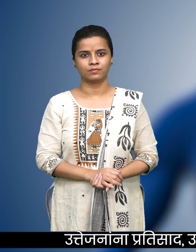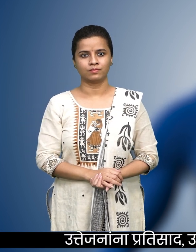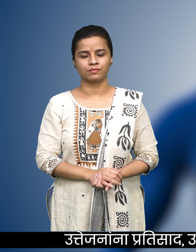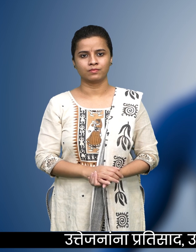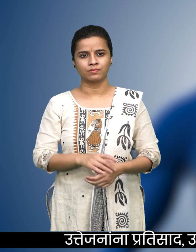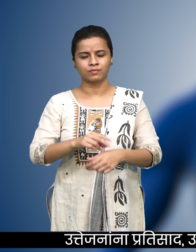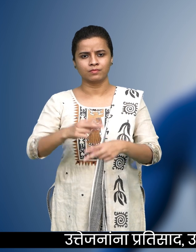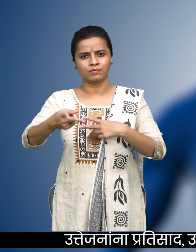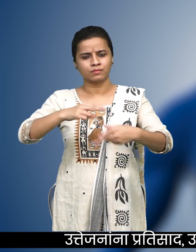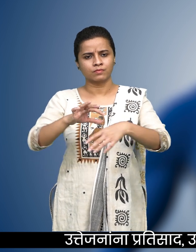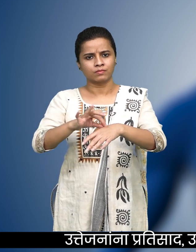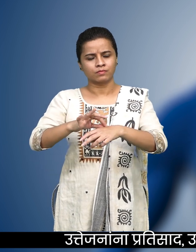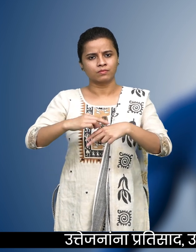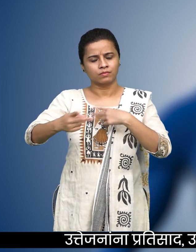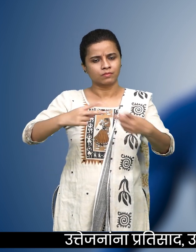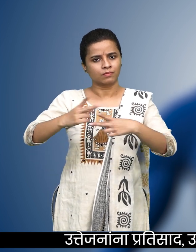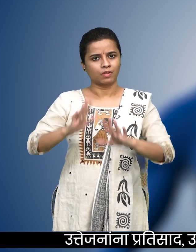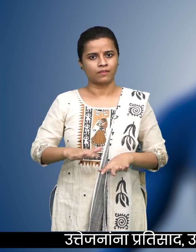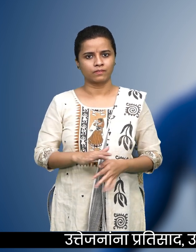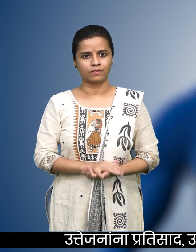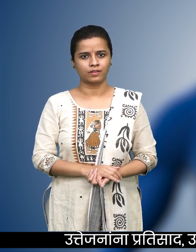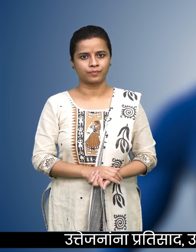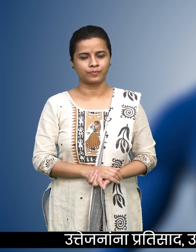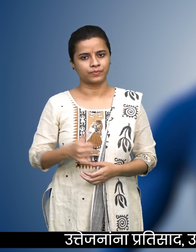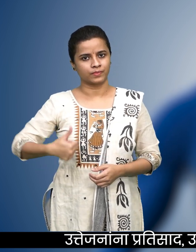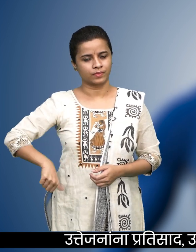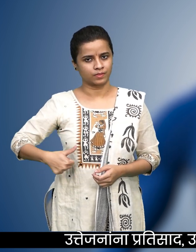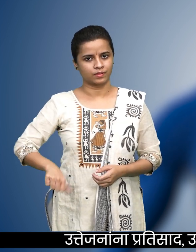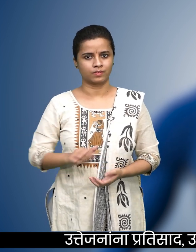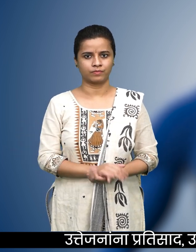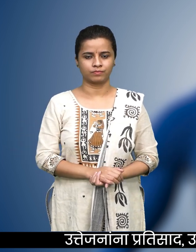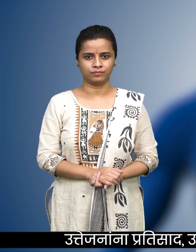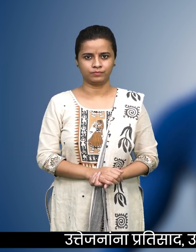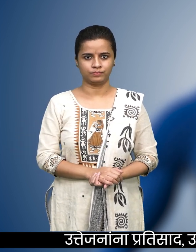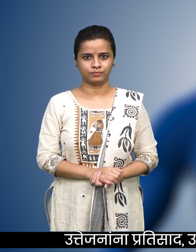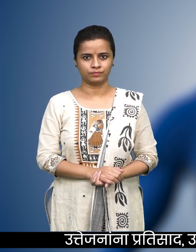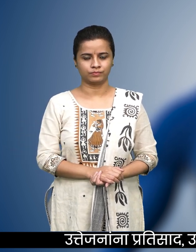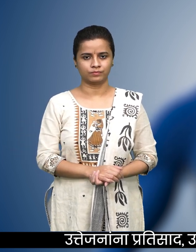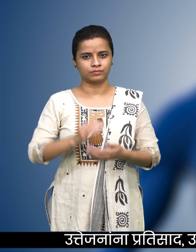उत्तेजनांना प्रतिसाद, उत्सर्जन आणि पुनरुत्पादन यांचा समावेश होत असतो.